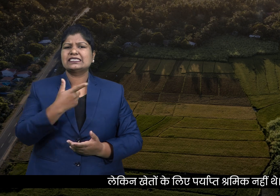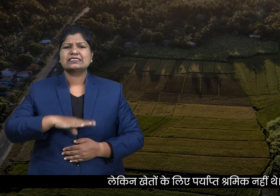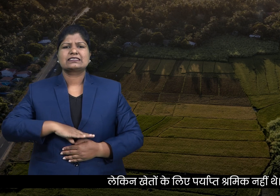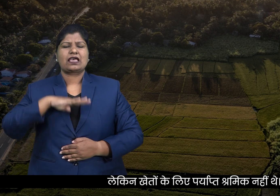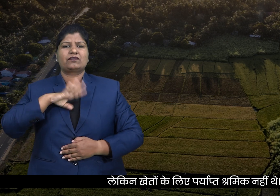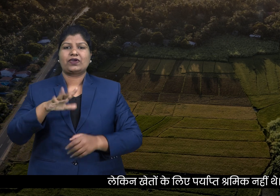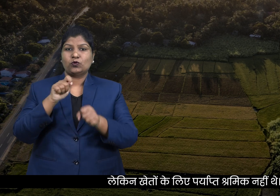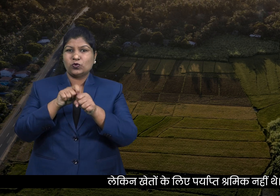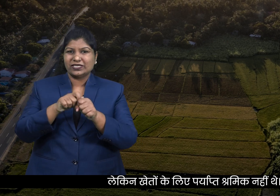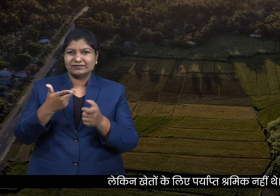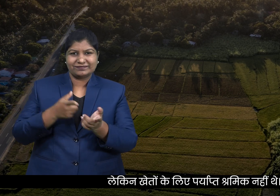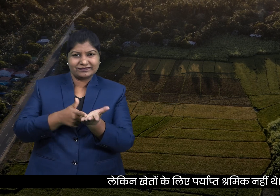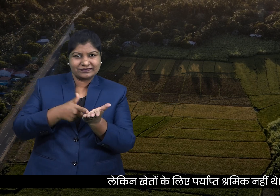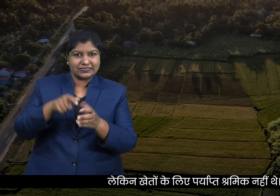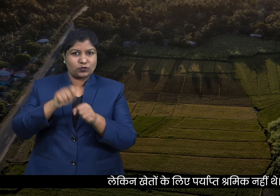थे।